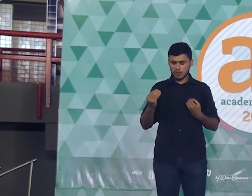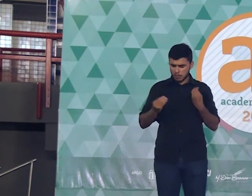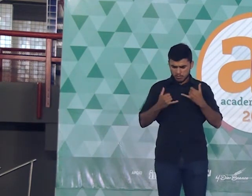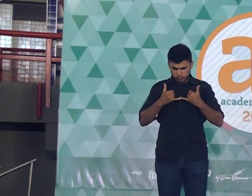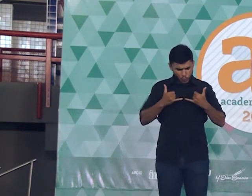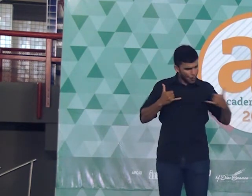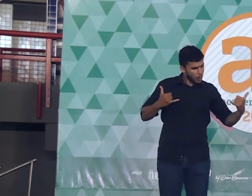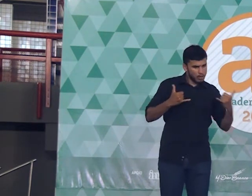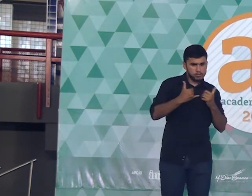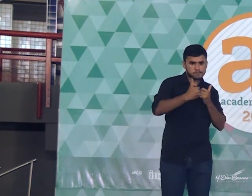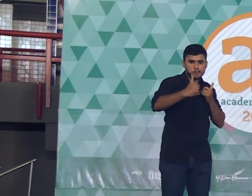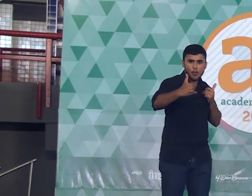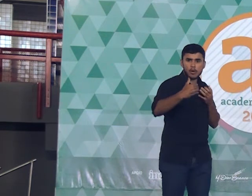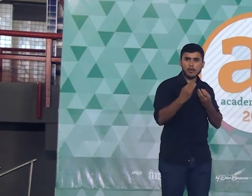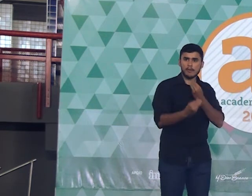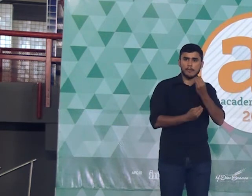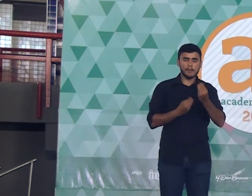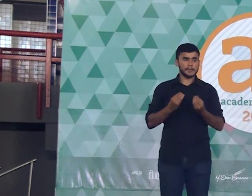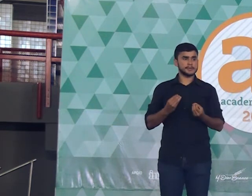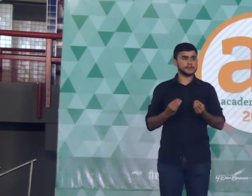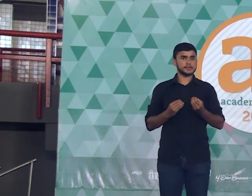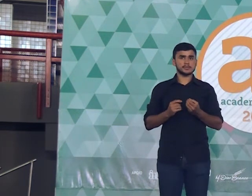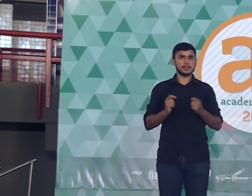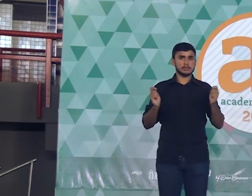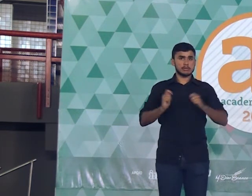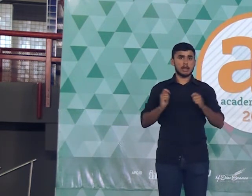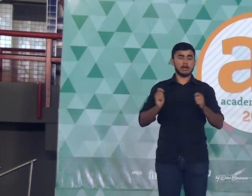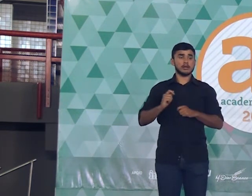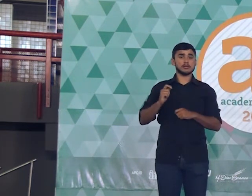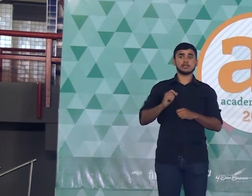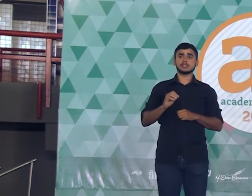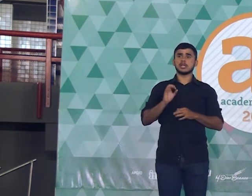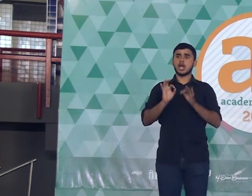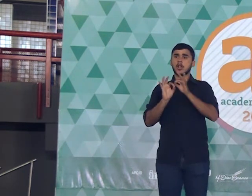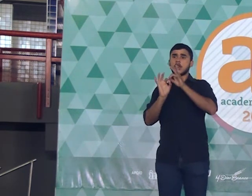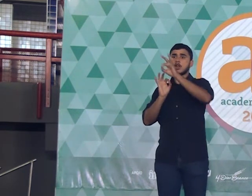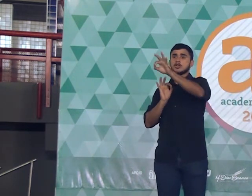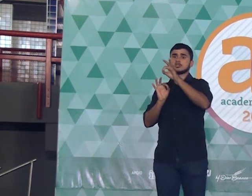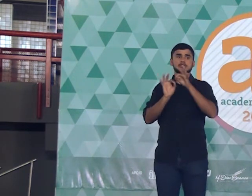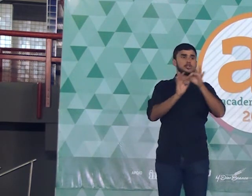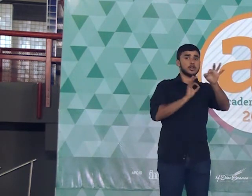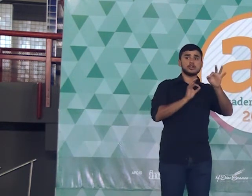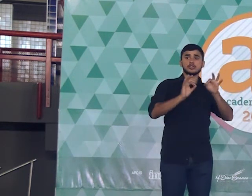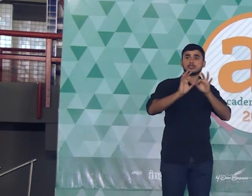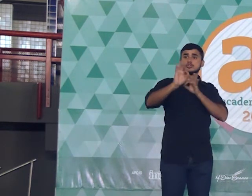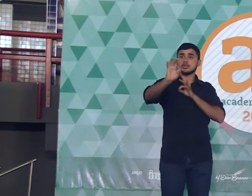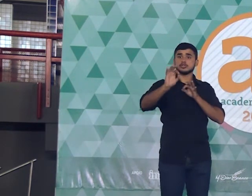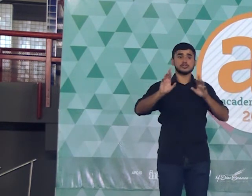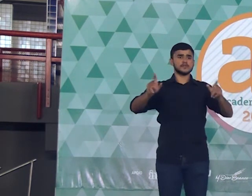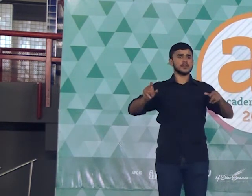eu posso fazer para que esse som chegue simultâneo se eu tenho distâncias diferentes?